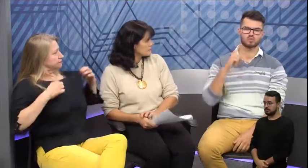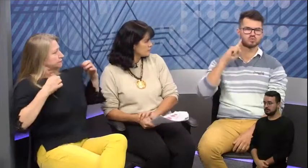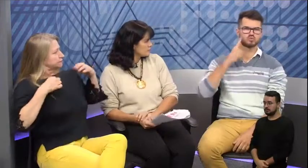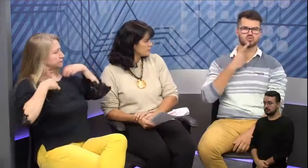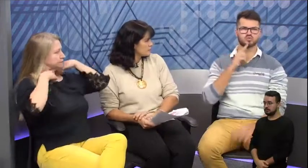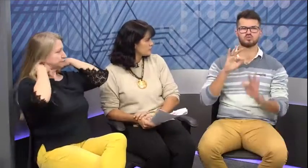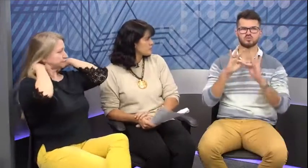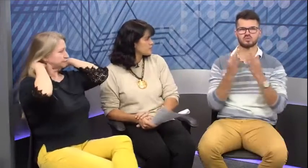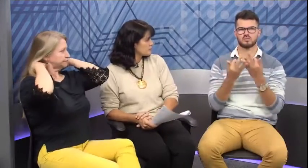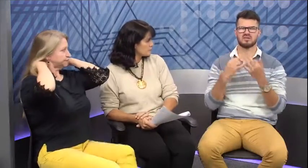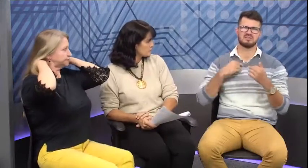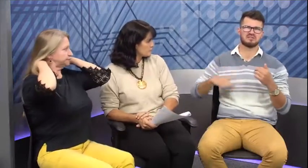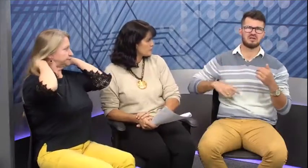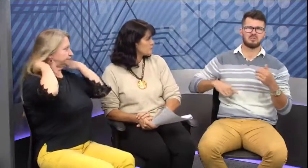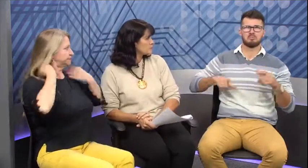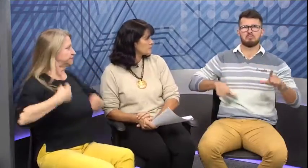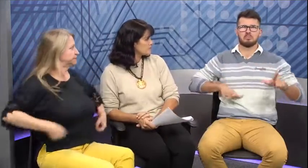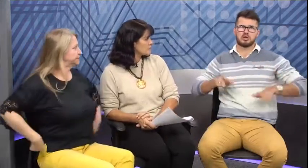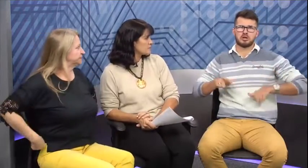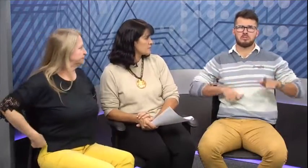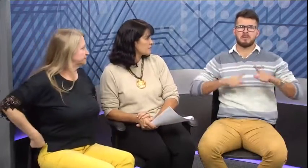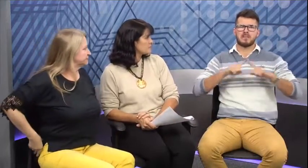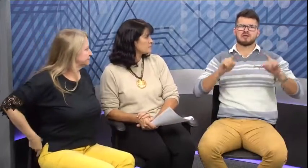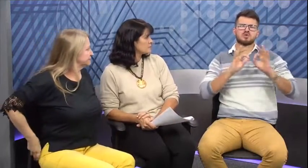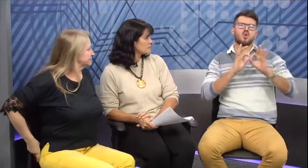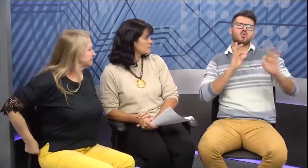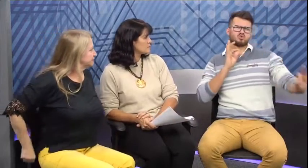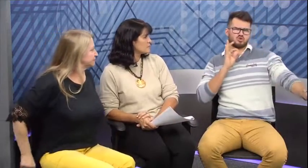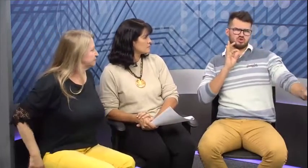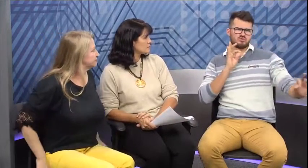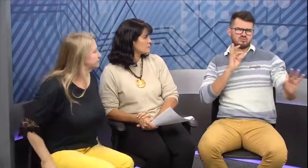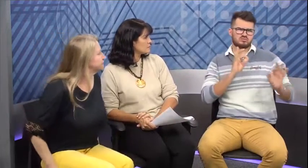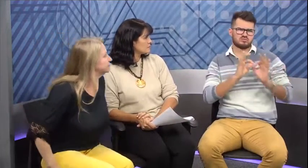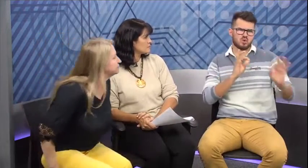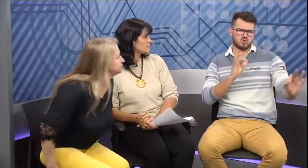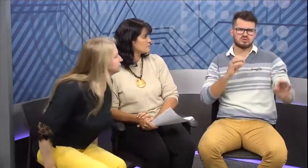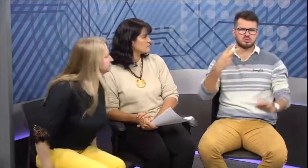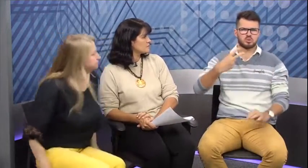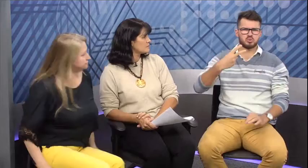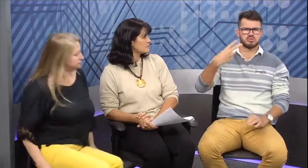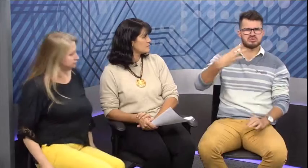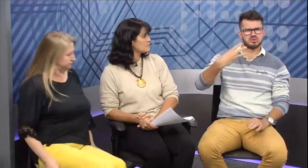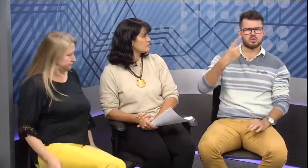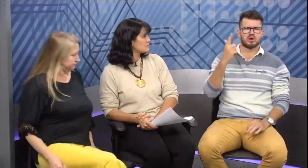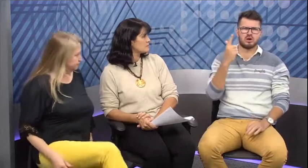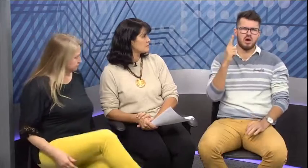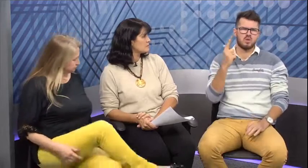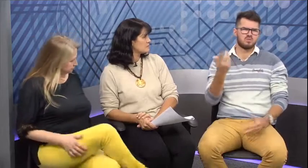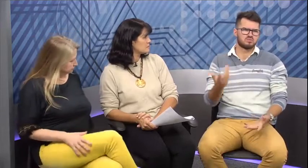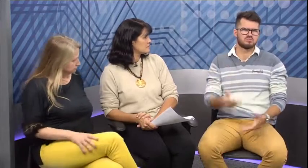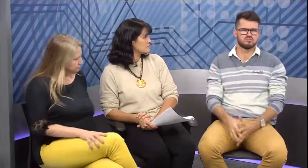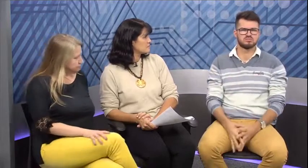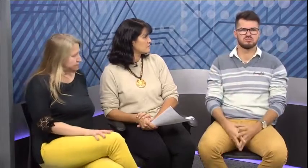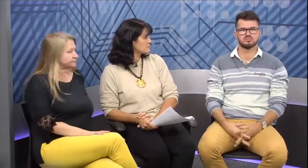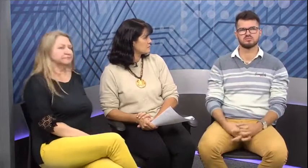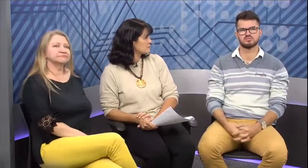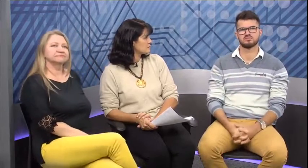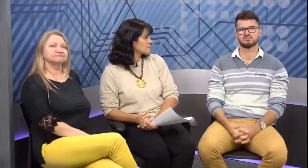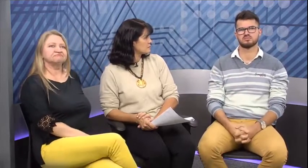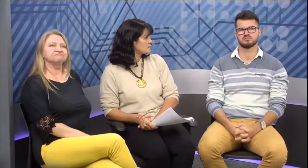Sim, eu sou o único surdo em casa. Eu acho que eu tenho um primo, mas um primo distante, de segundo ou terceiro grau.